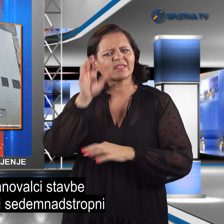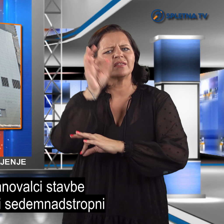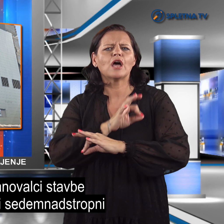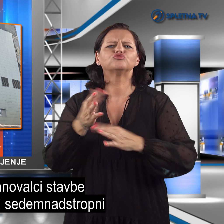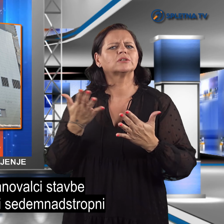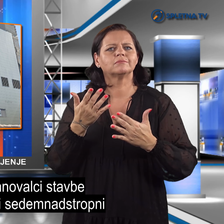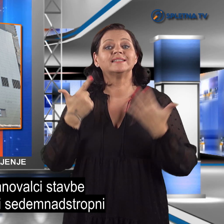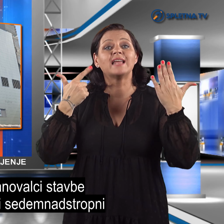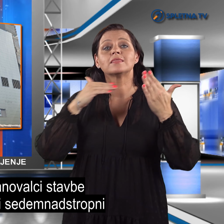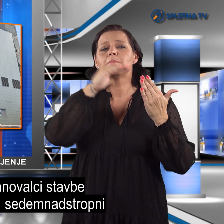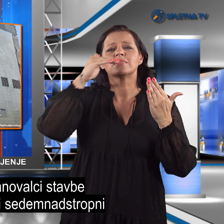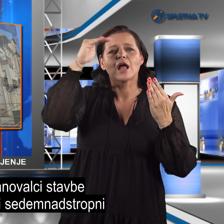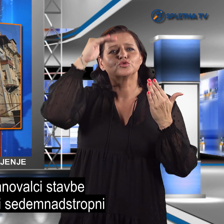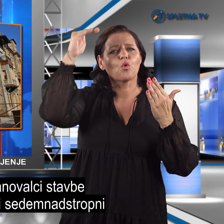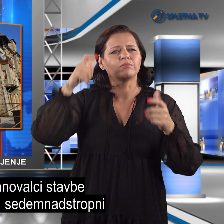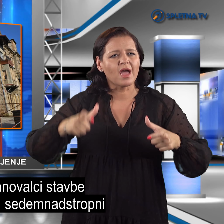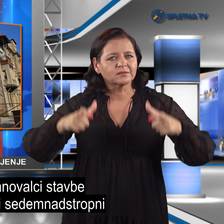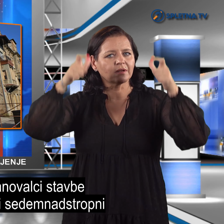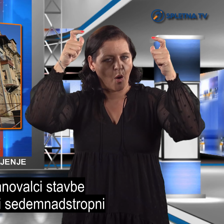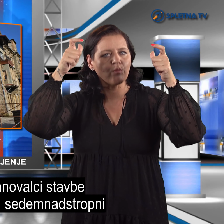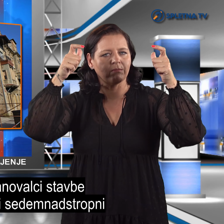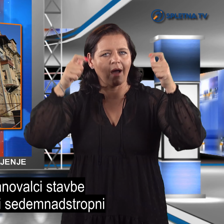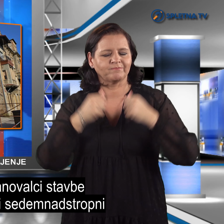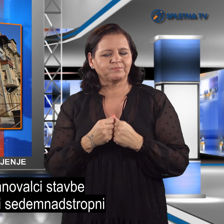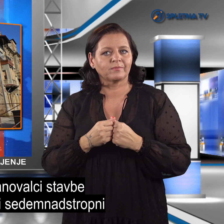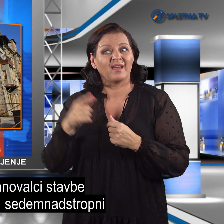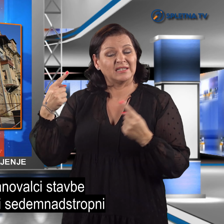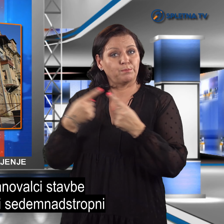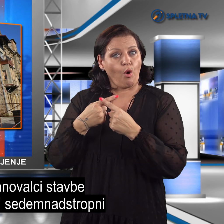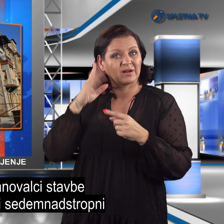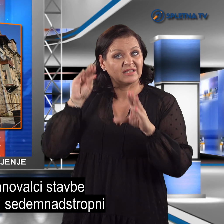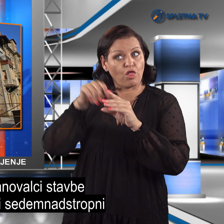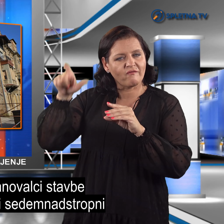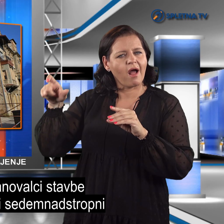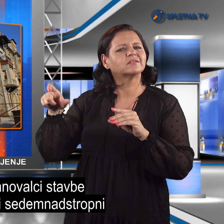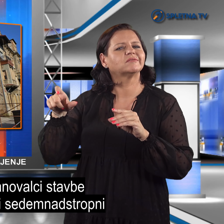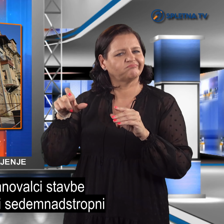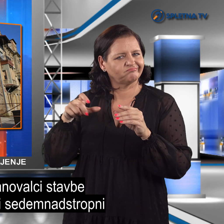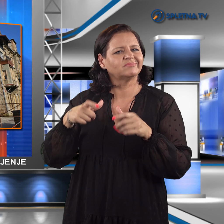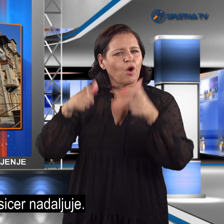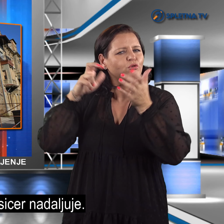Spor s stanovalci stavbe ob načrtovani 7-nadstropni stavbi se sicer nadaljuje.